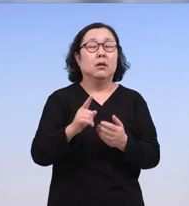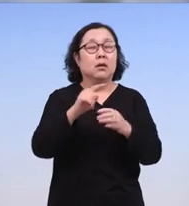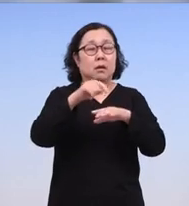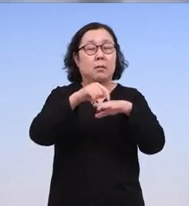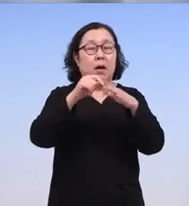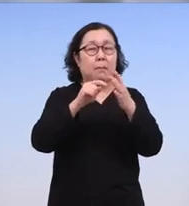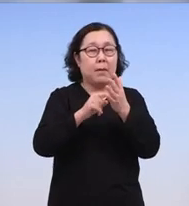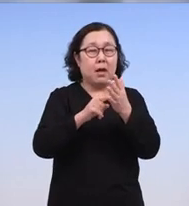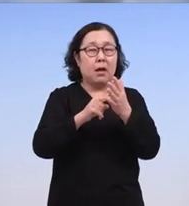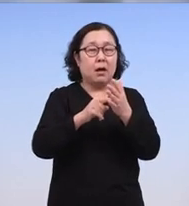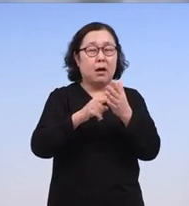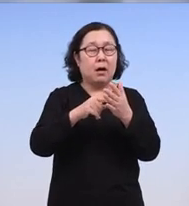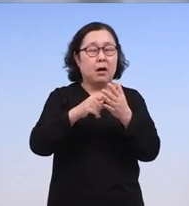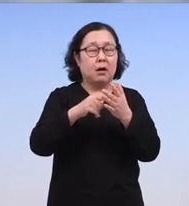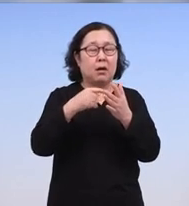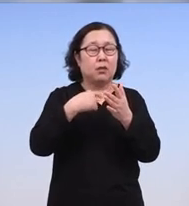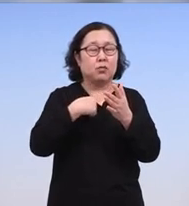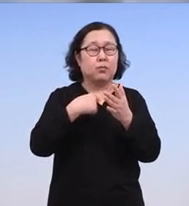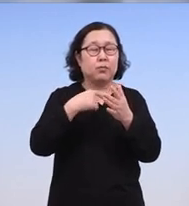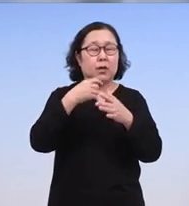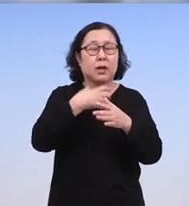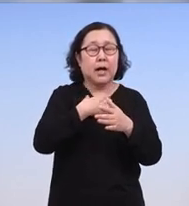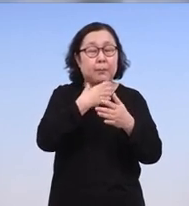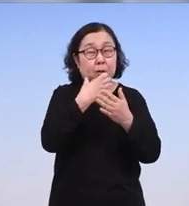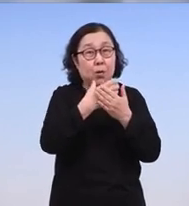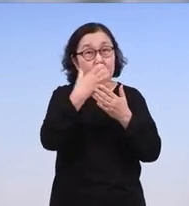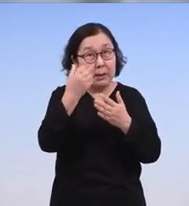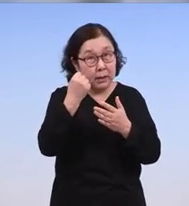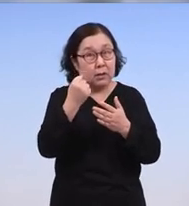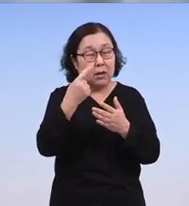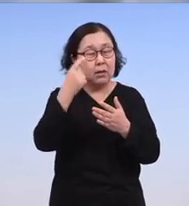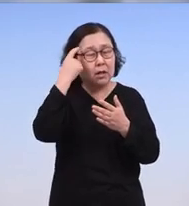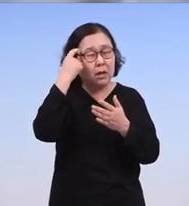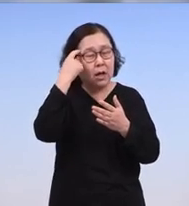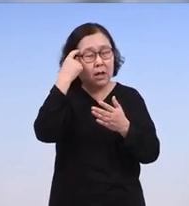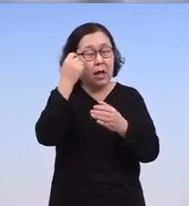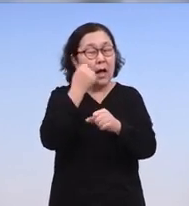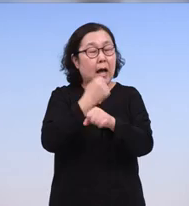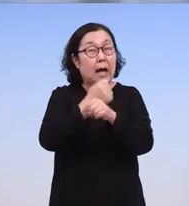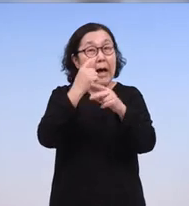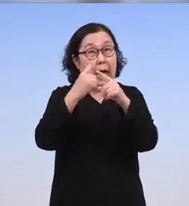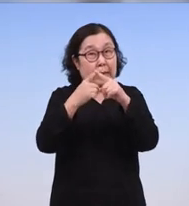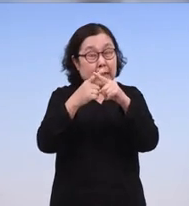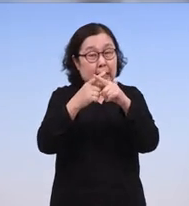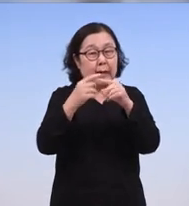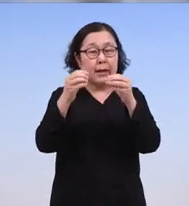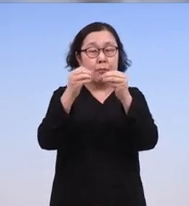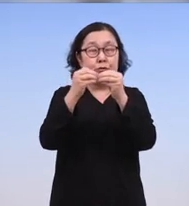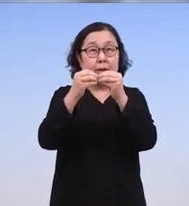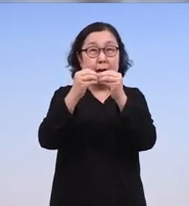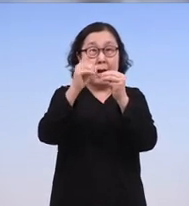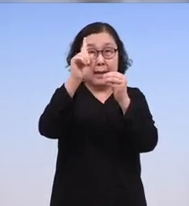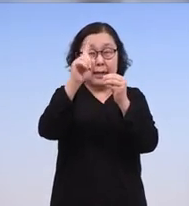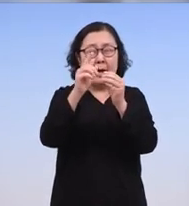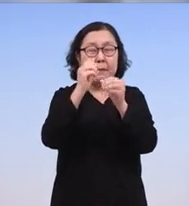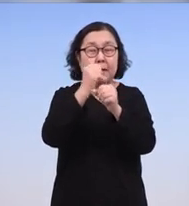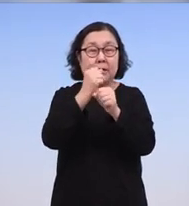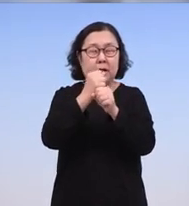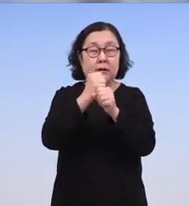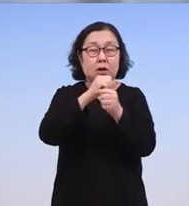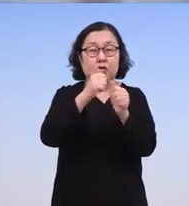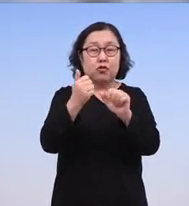가볍다. 이게 참 마음에 와닿아서 이것 가지고 이제 쭉 음미를 하다가 저도 이제 문장 하나를 만들어